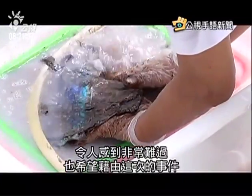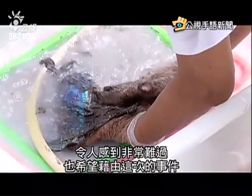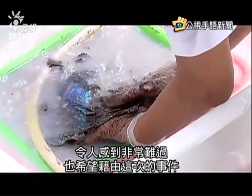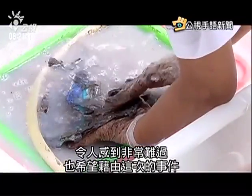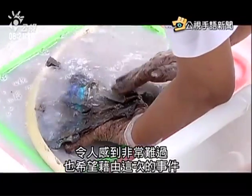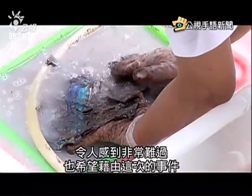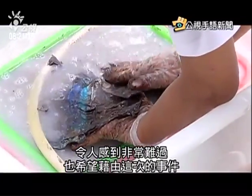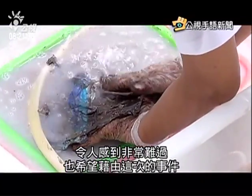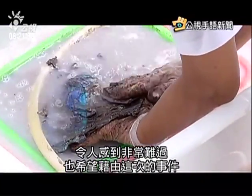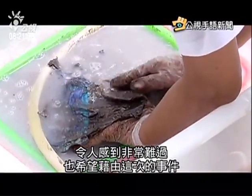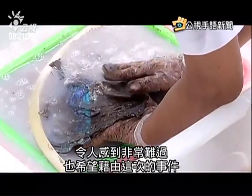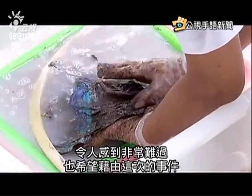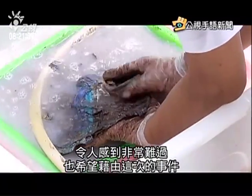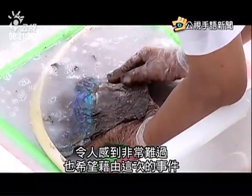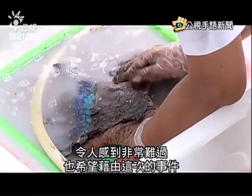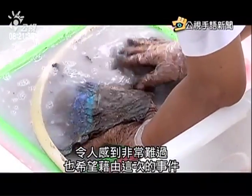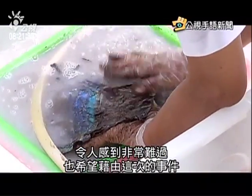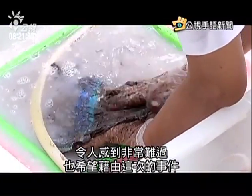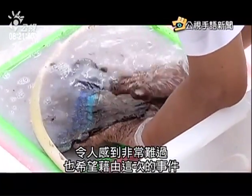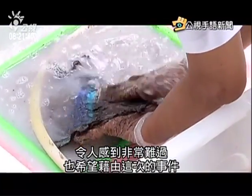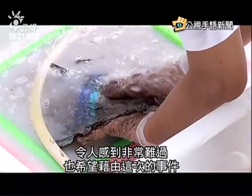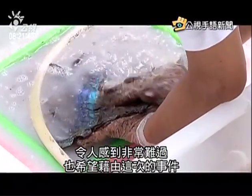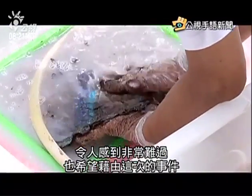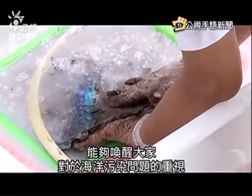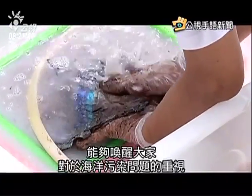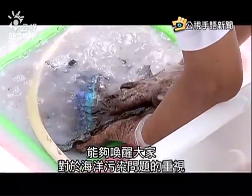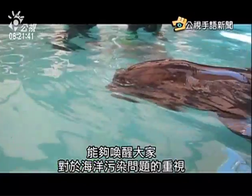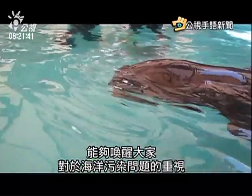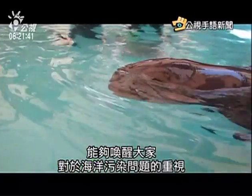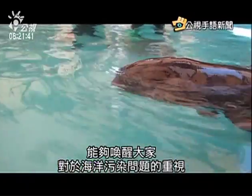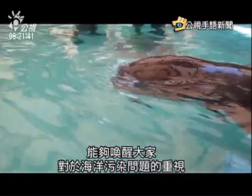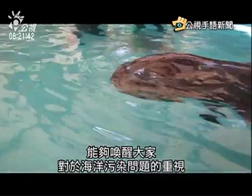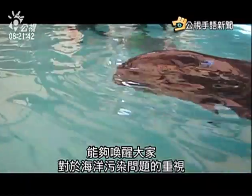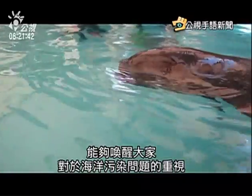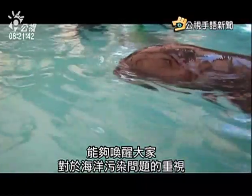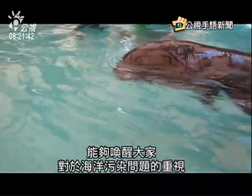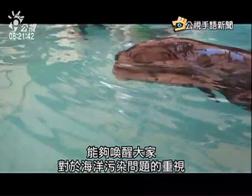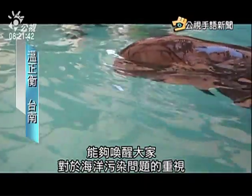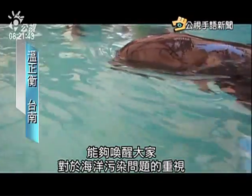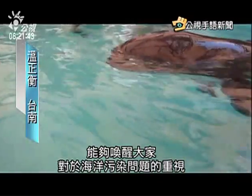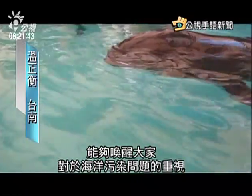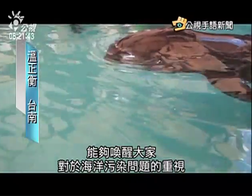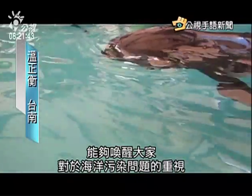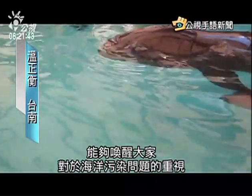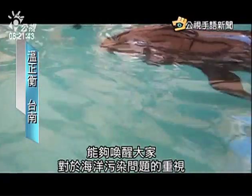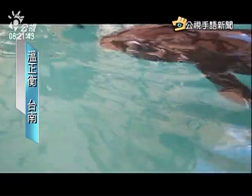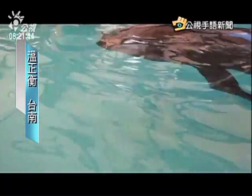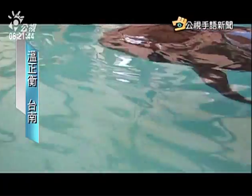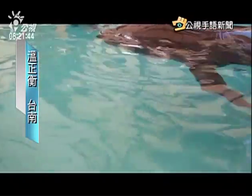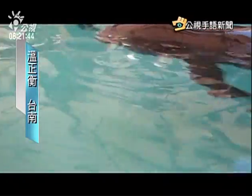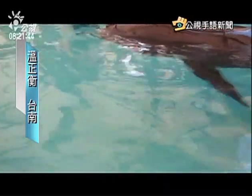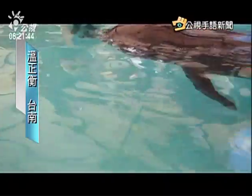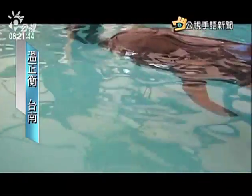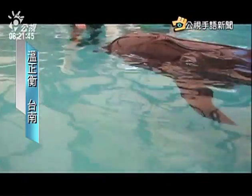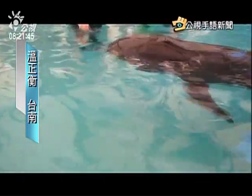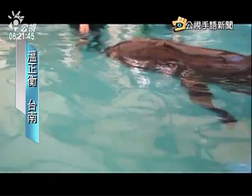常难过。也希望借由这次的事件，能够唤醒大家对于海洋污染问题的重视。记者温正衡台南报道。